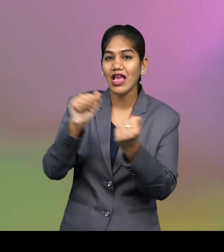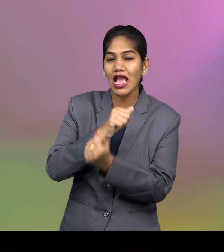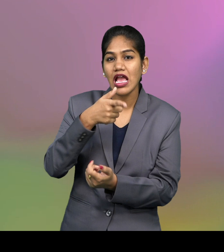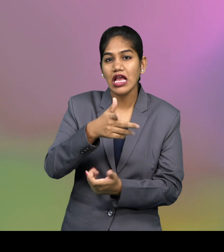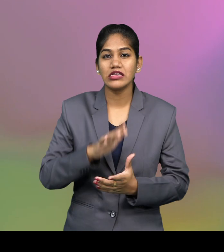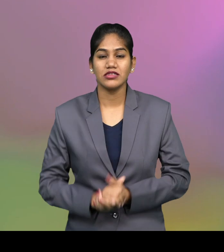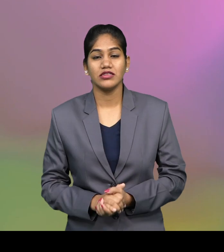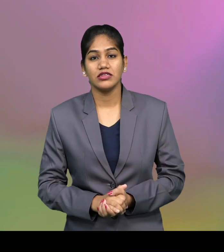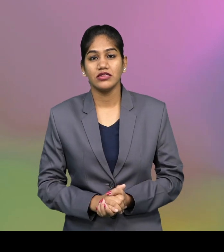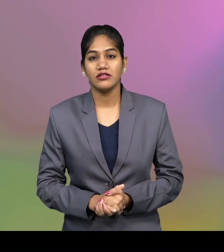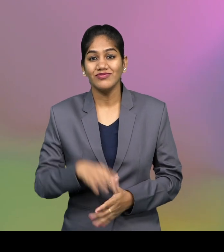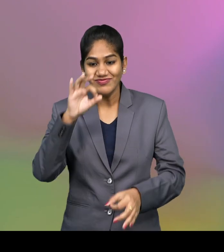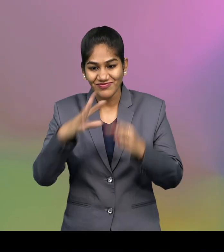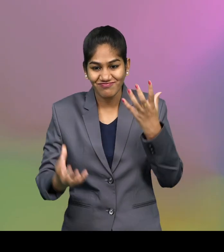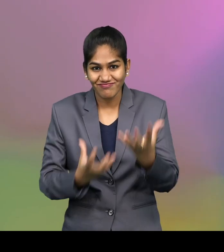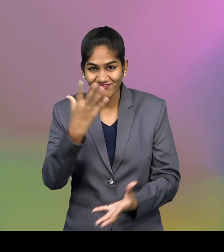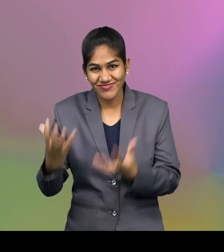అగ్ని ప్రమాదాలు.